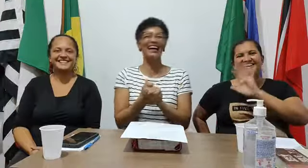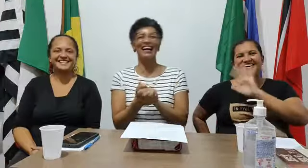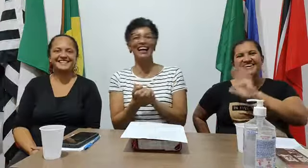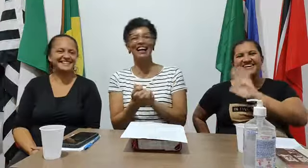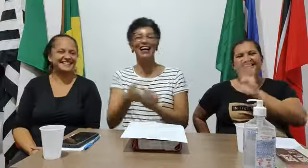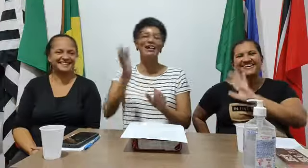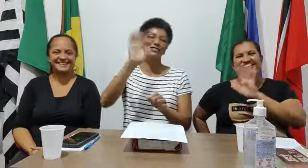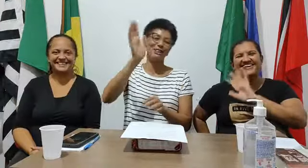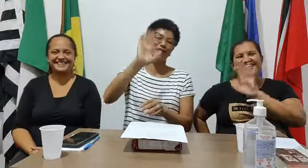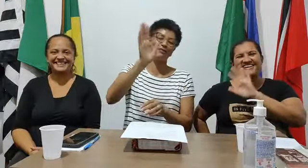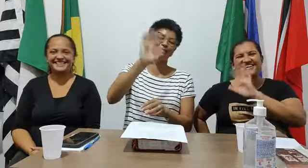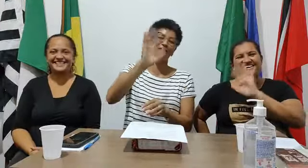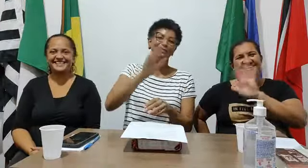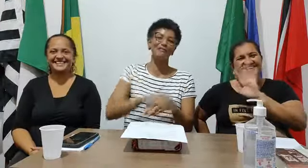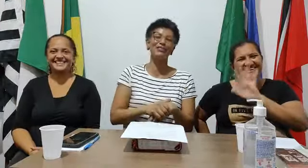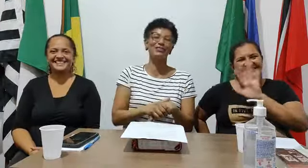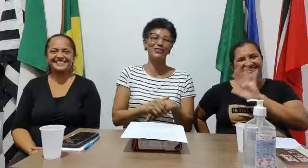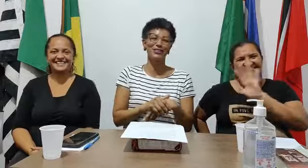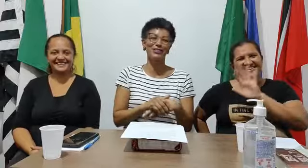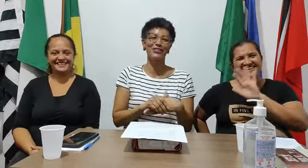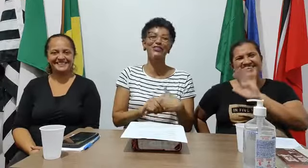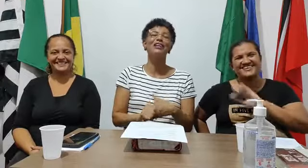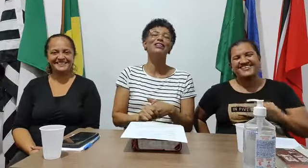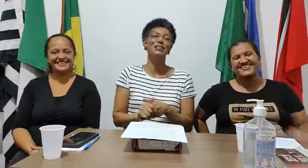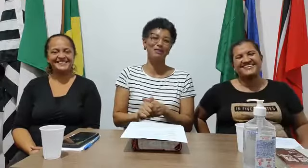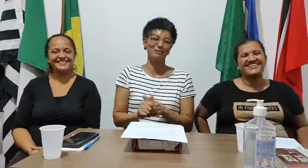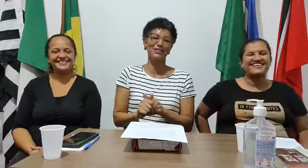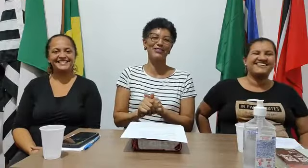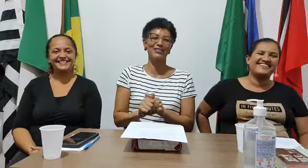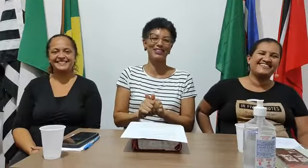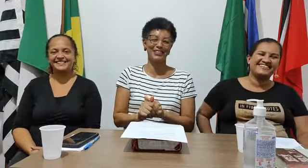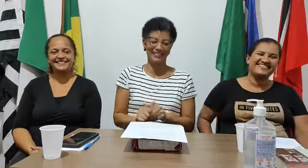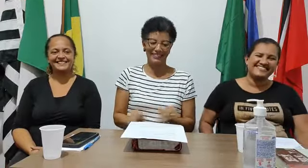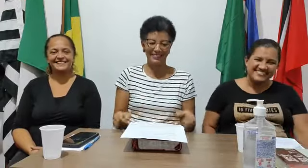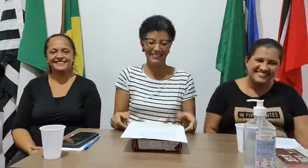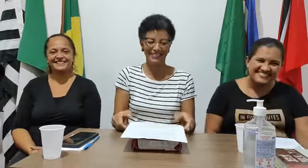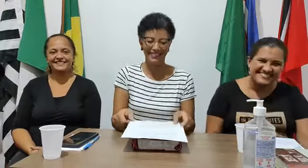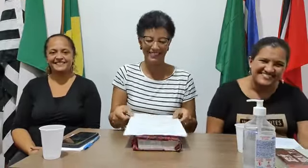Tchau, irmãos. A paz de Jesus. Tchau. Deus abençoe.